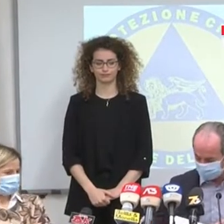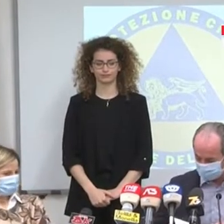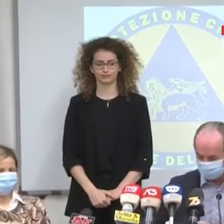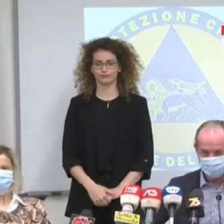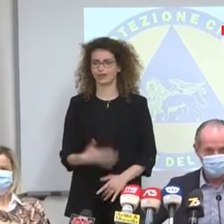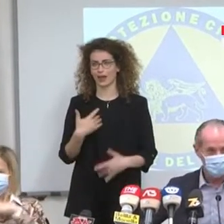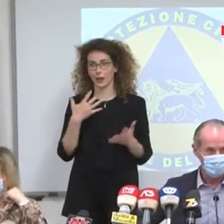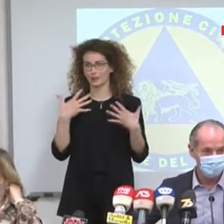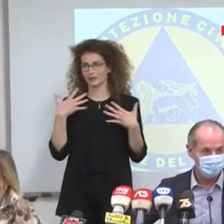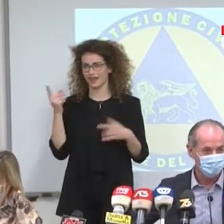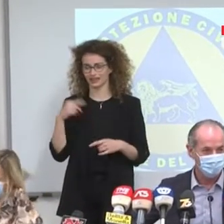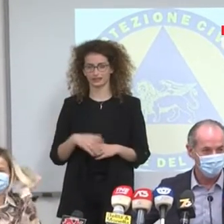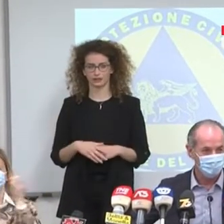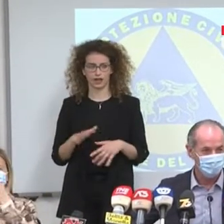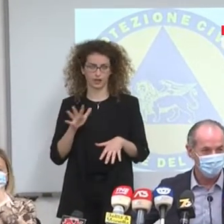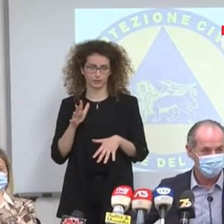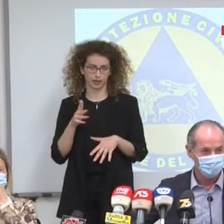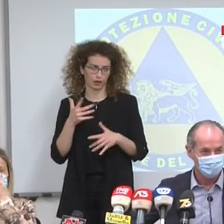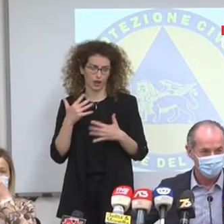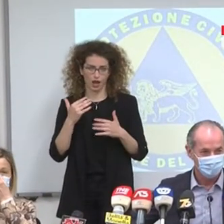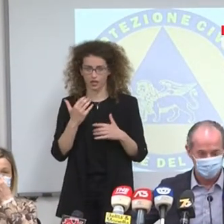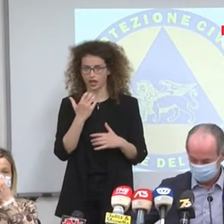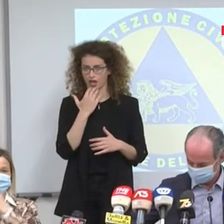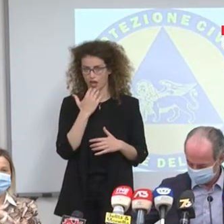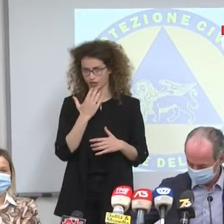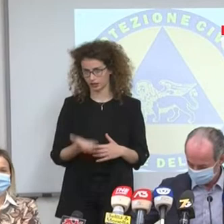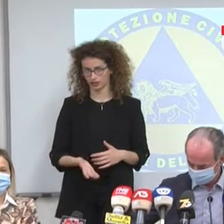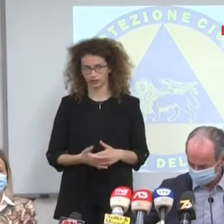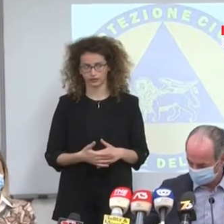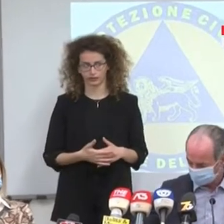Sente la primavera. Ragazzi, è già estate però.